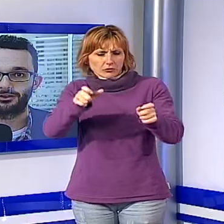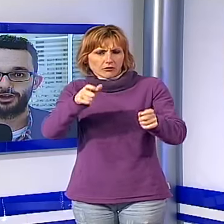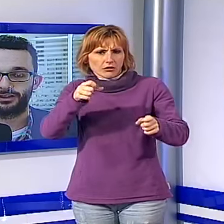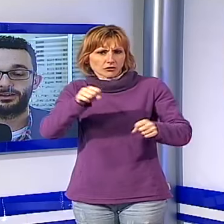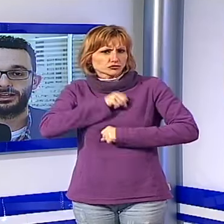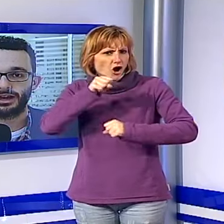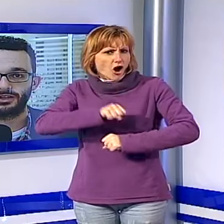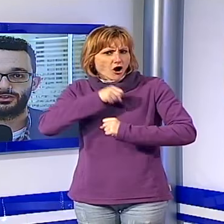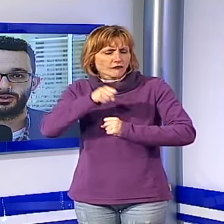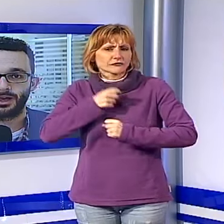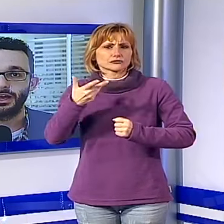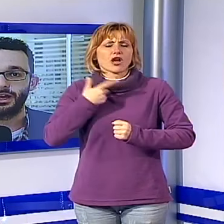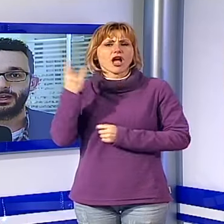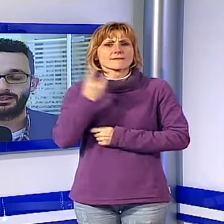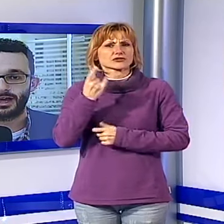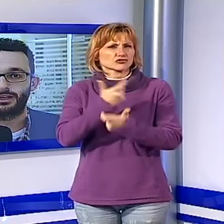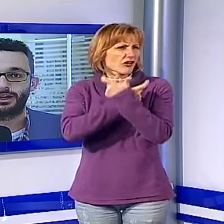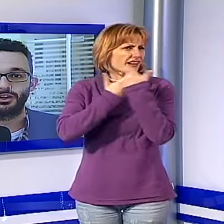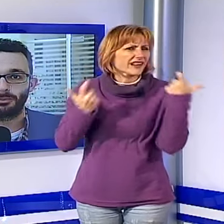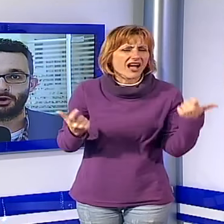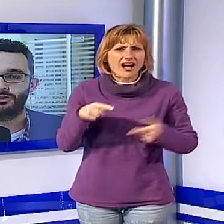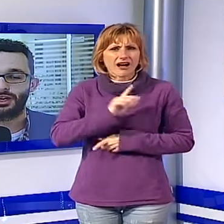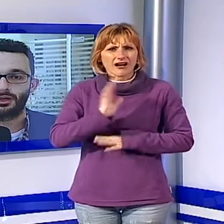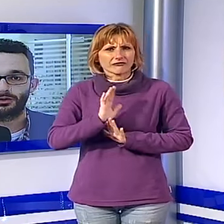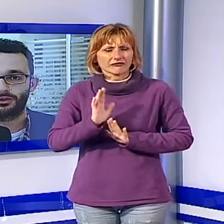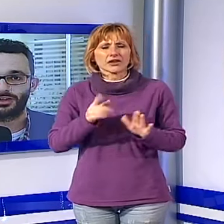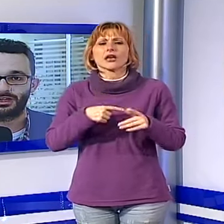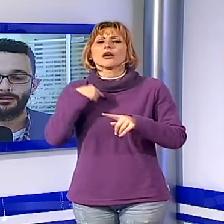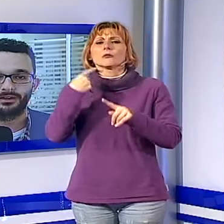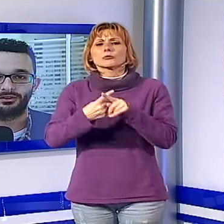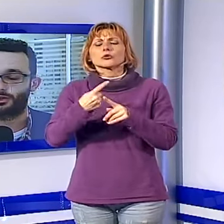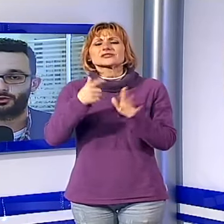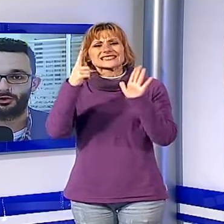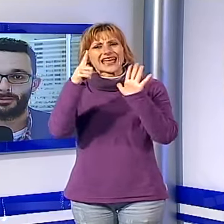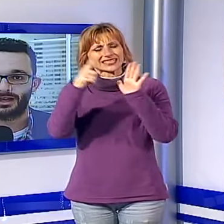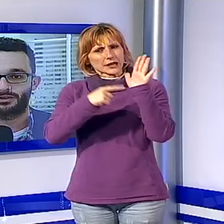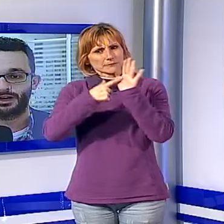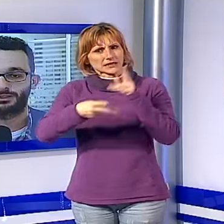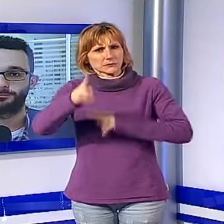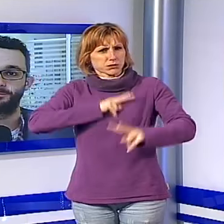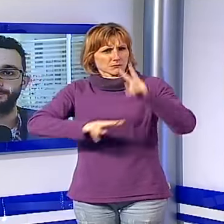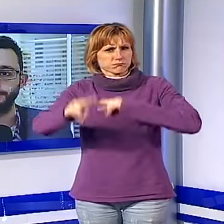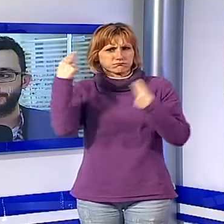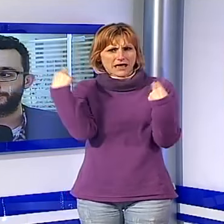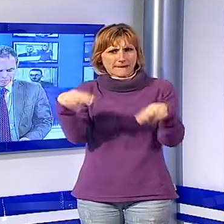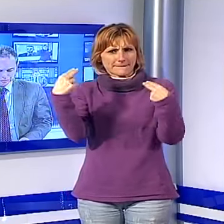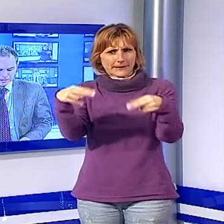emergenze gravissime e attende risposte che in questi sette mesi non sono mai arrivate.